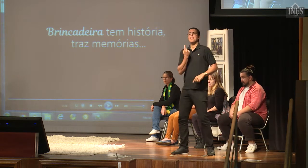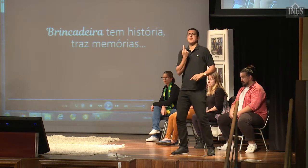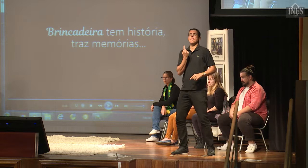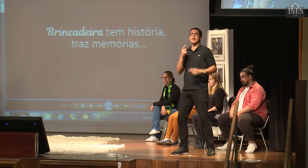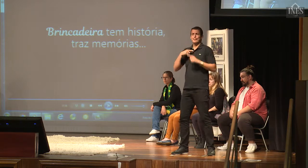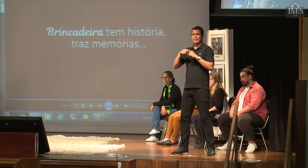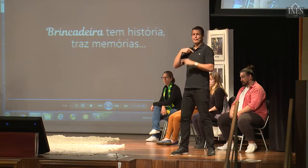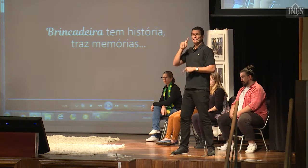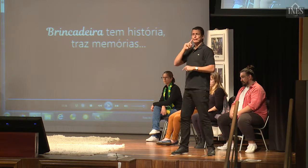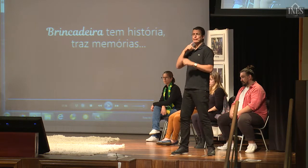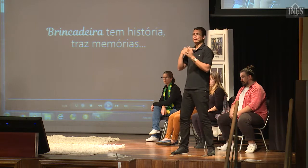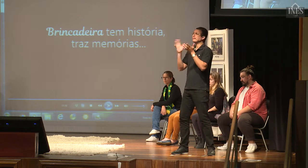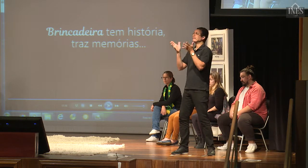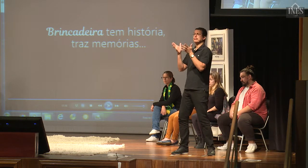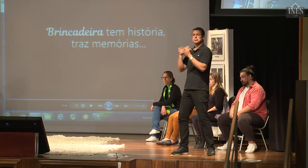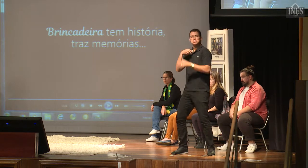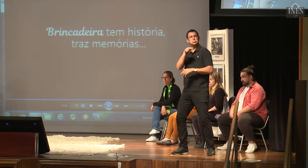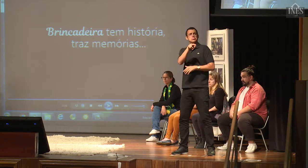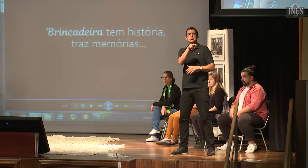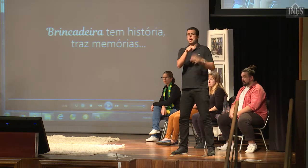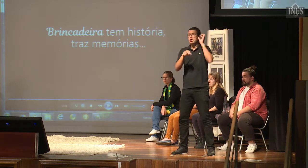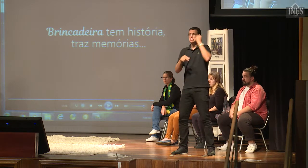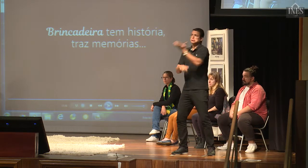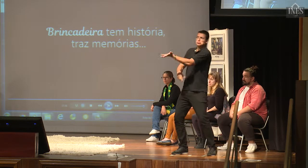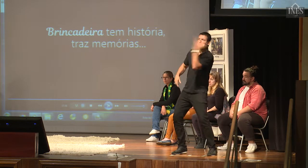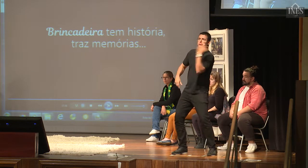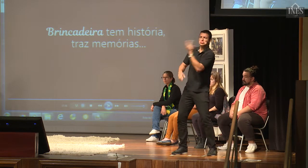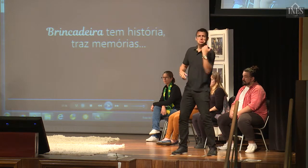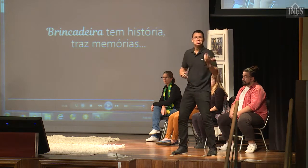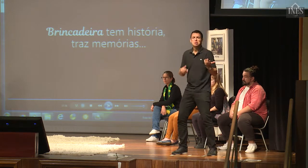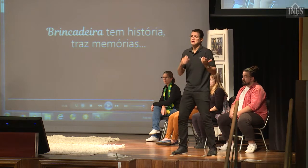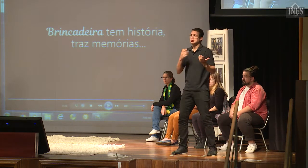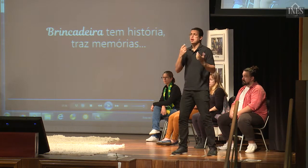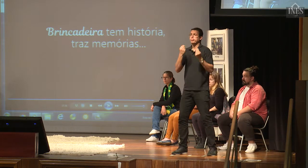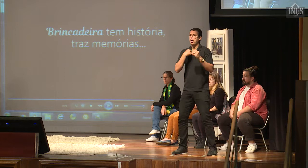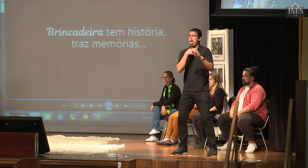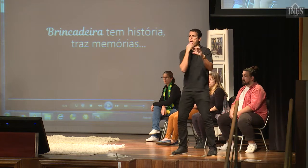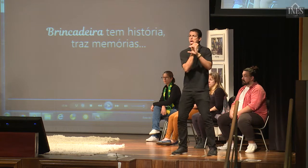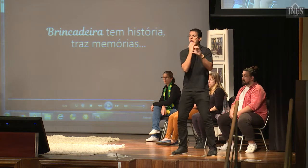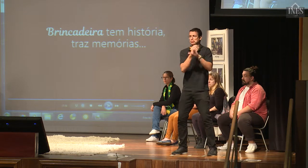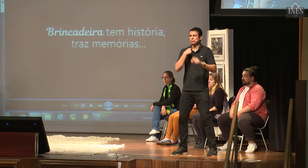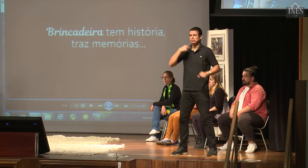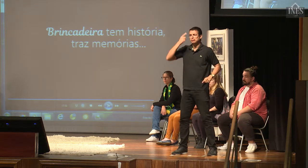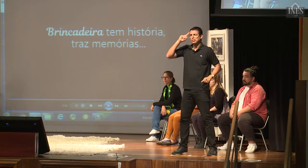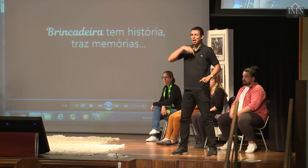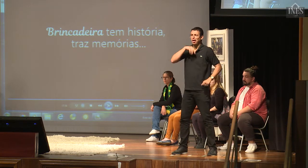Tinha muitos bandidos, eu era o único surdo, né, que eu olhava, os ouvintes me chamavam, né, vem para cá participar com a gente, não. Então tinha problema